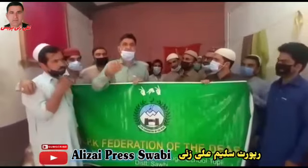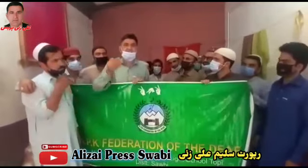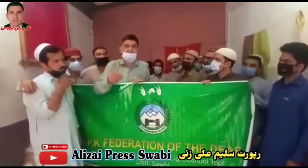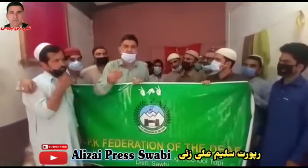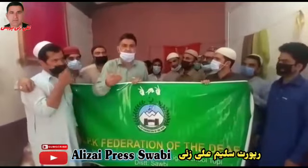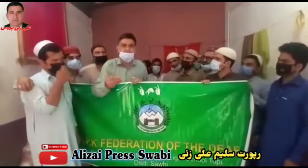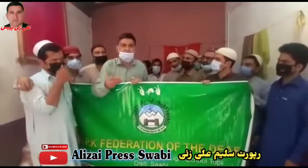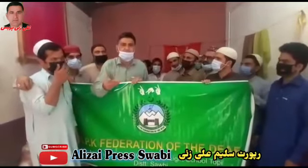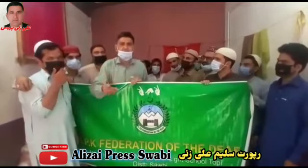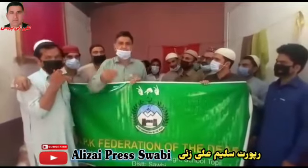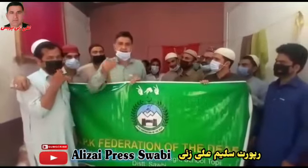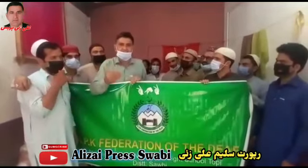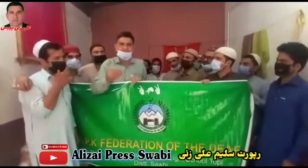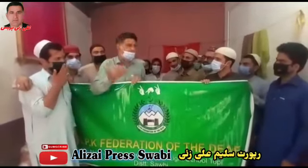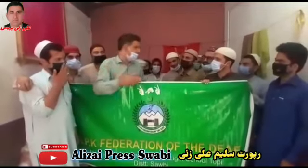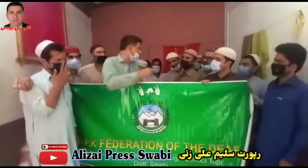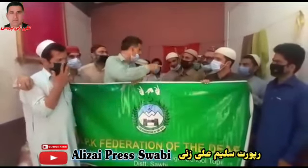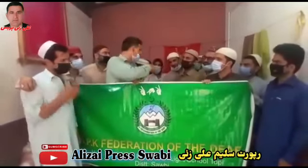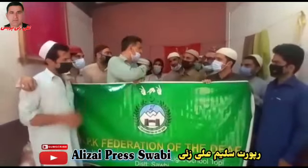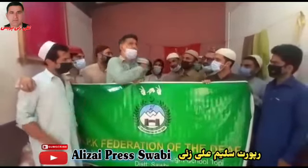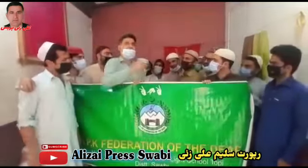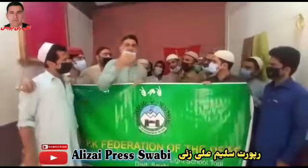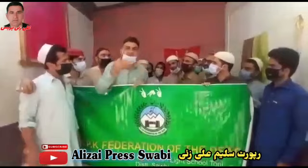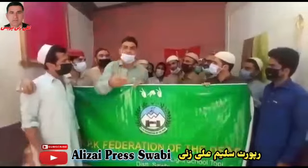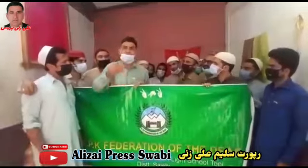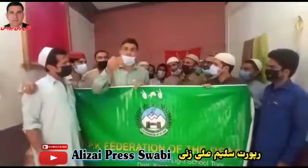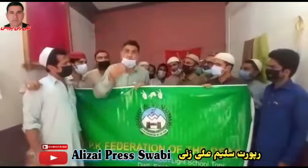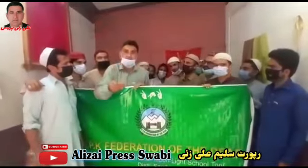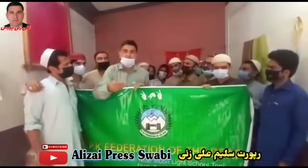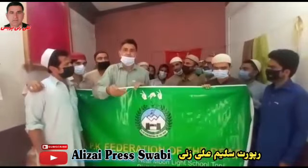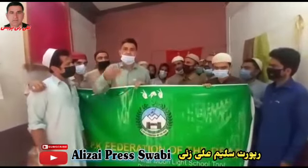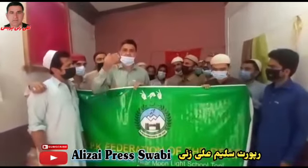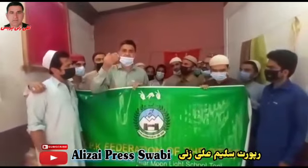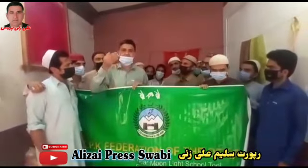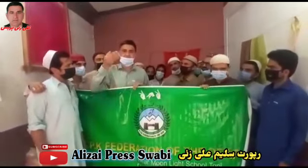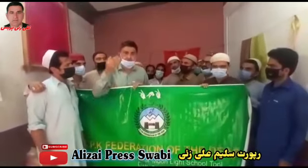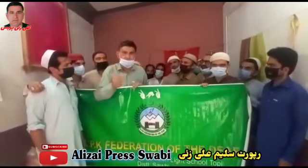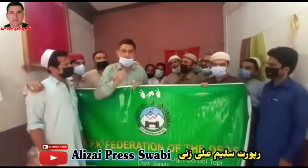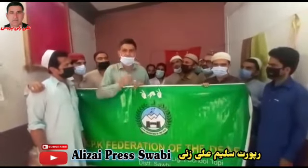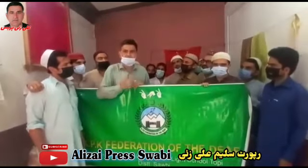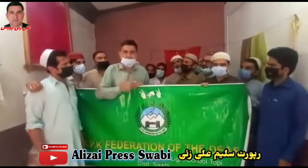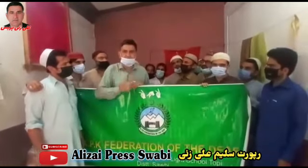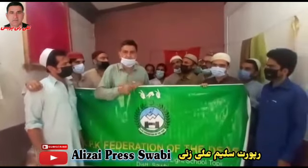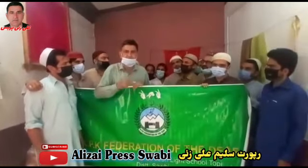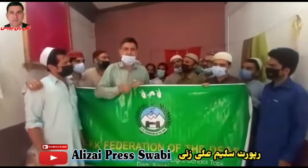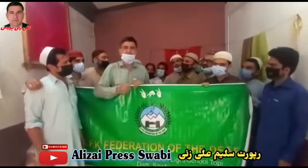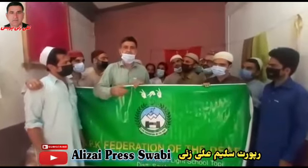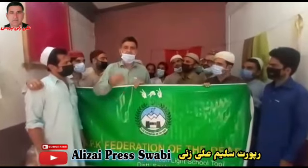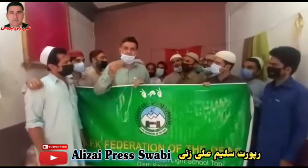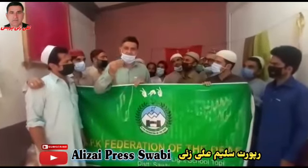هغې نه هم دا تپوس کوم چې آیا ستاسو په دې زکات کې د دې چاړهګانو، ګونګانو، د دې یتیمانانو حق هم شته او که نشته؟ ډېر د